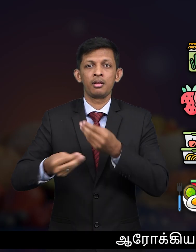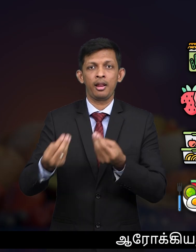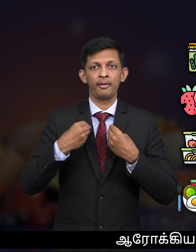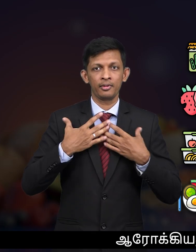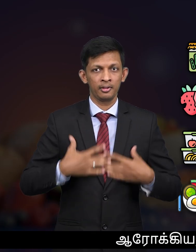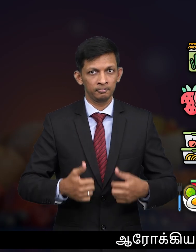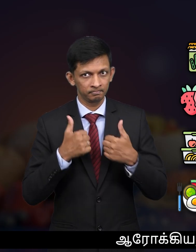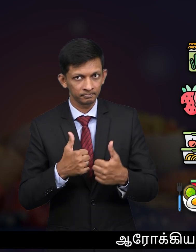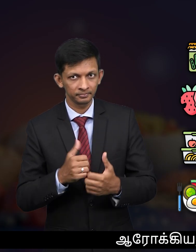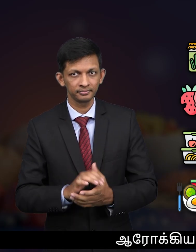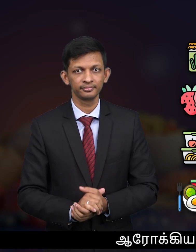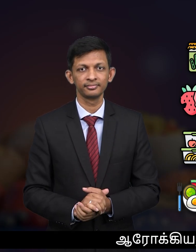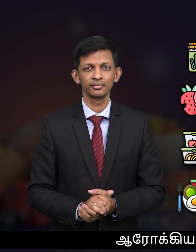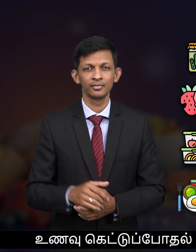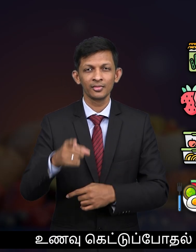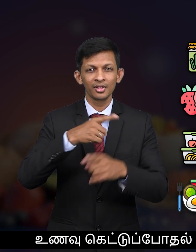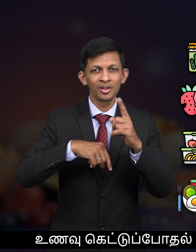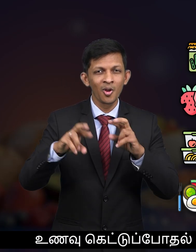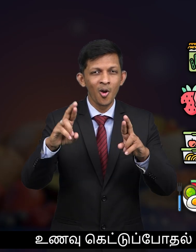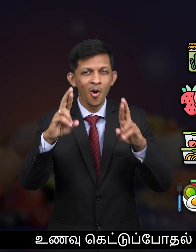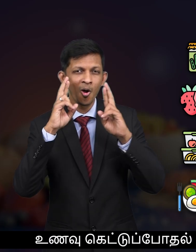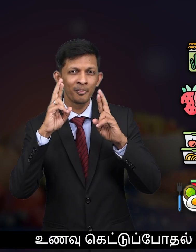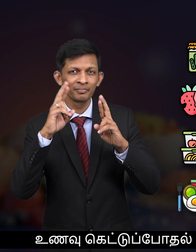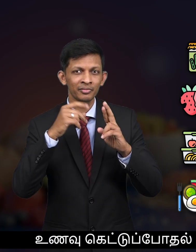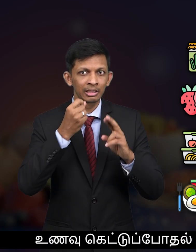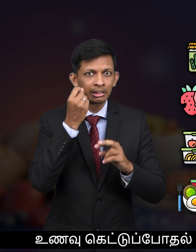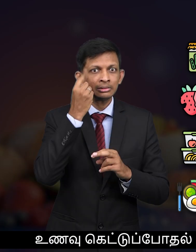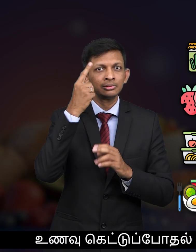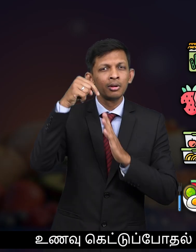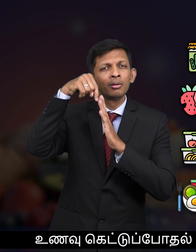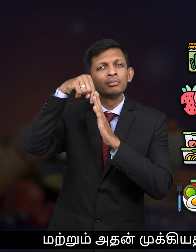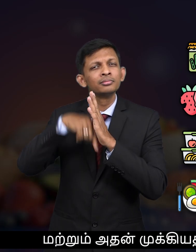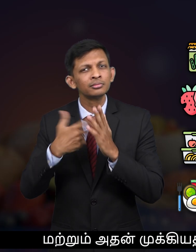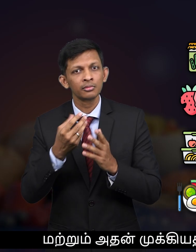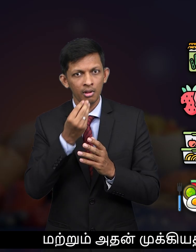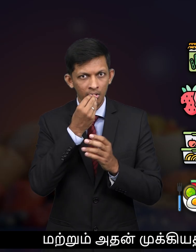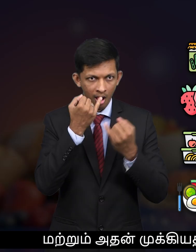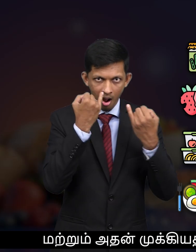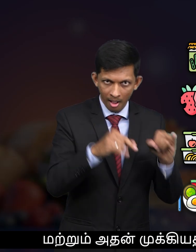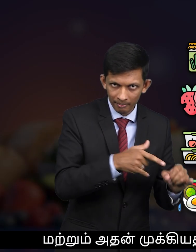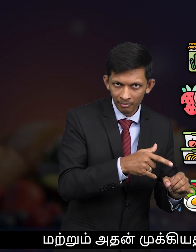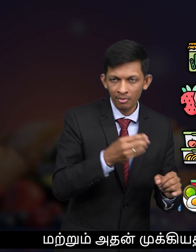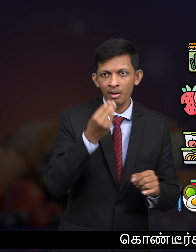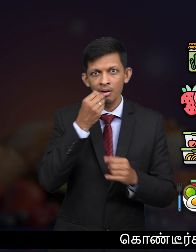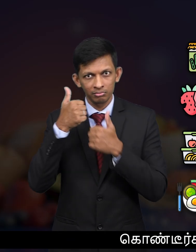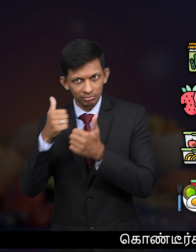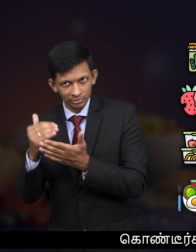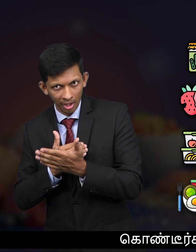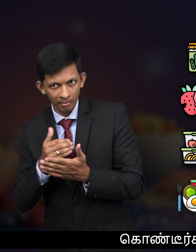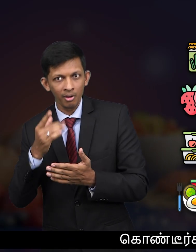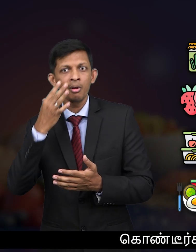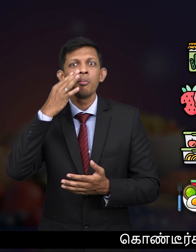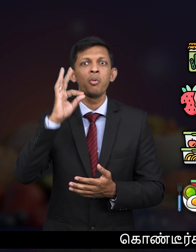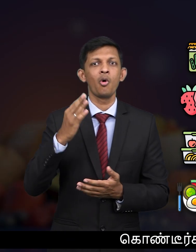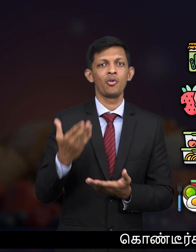நமது ஆரோக்கியத்தை பாதுகாக்கிறது. உணவு கெட்டு போதல் மற்றும் பாதுகாத்தல் மற்றும் அதன் முக்கியத்துவம் பற்றி நீங்கள்